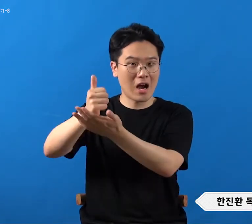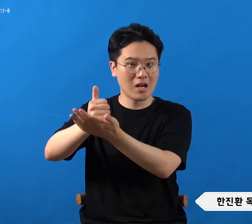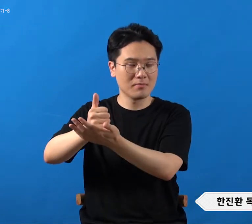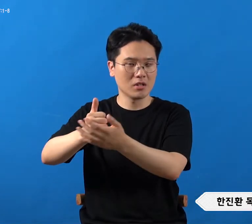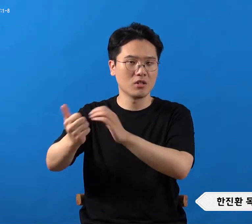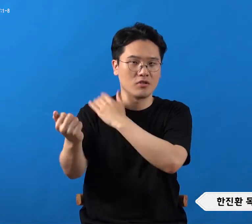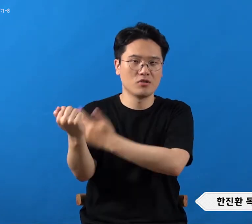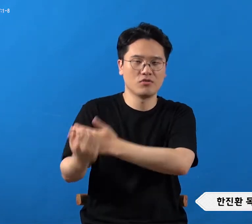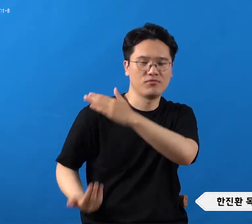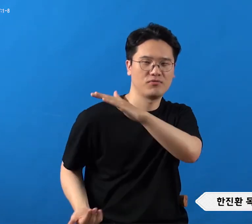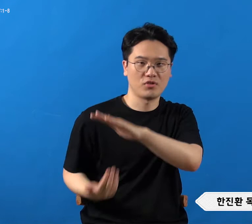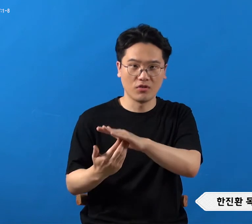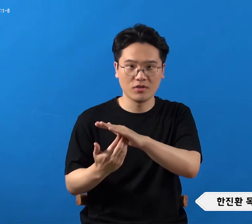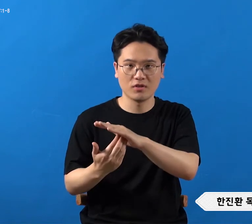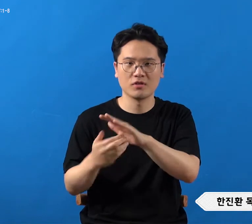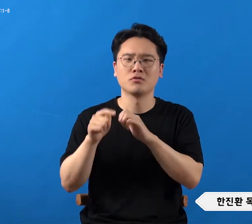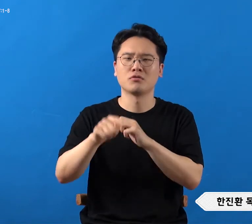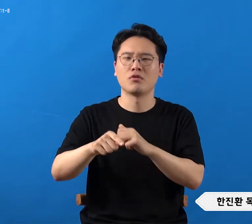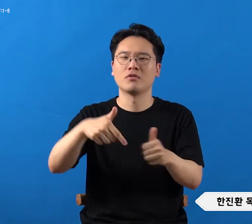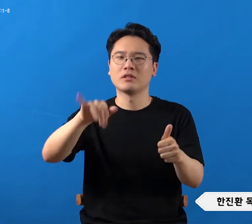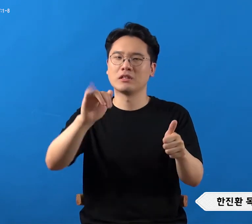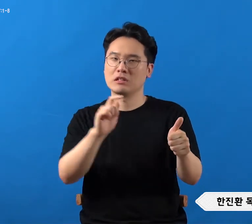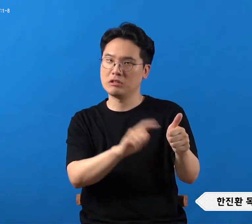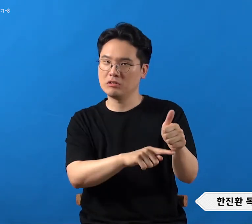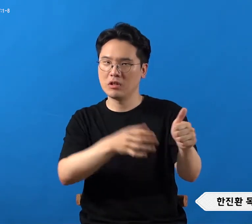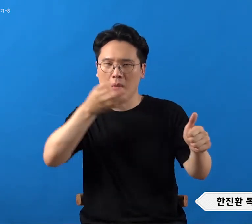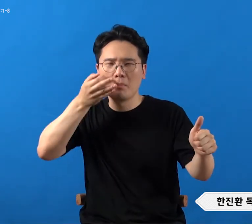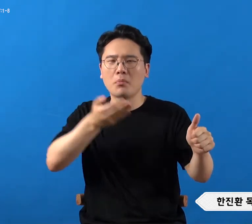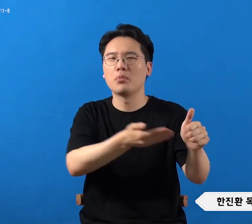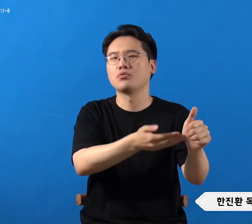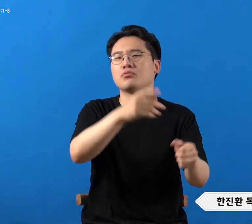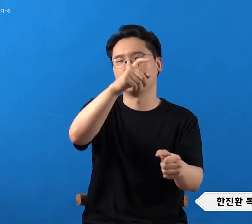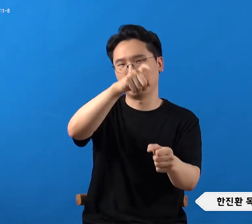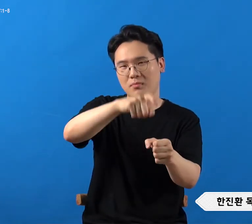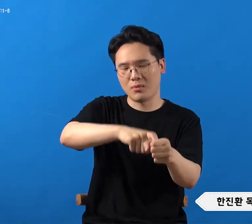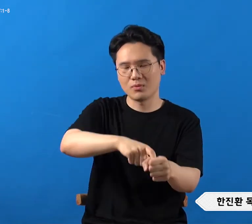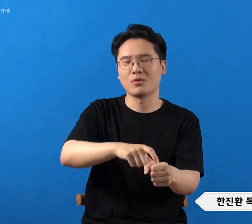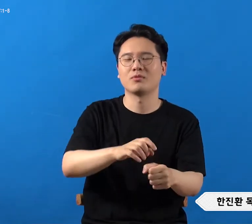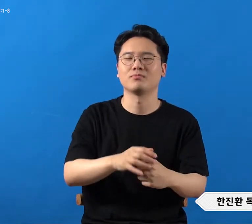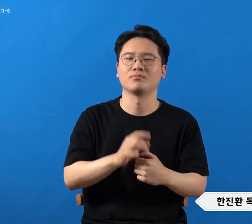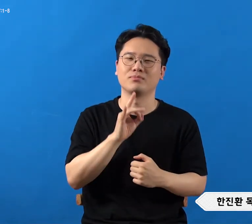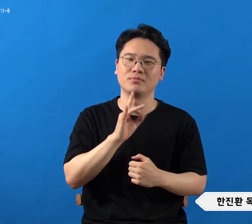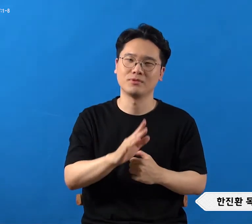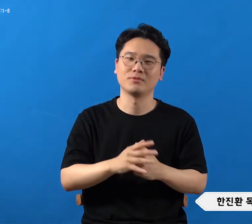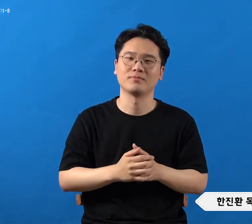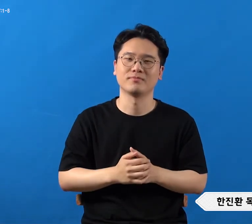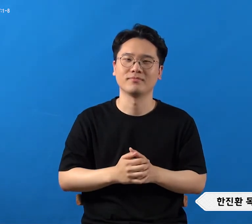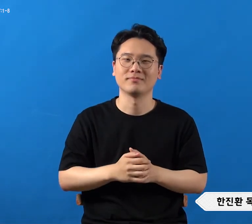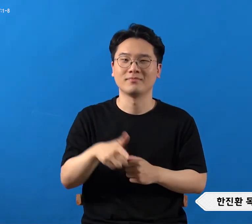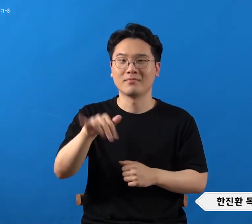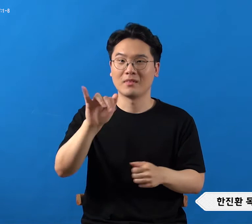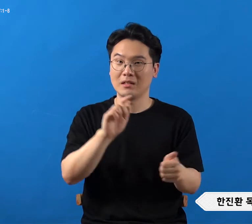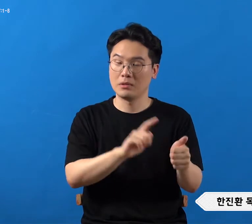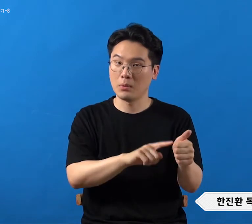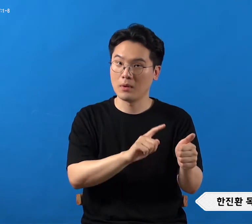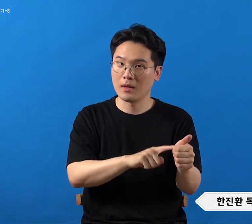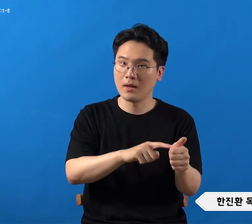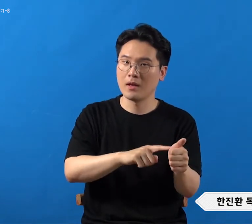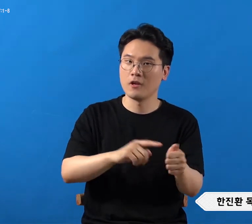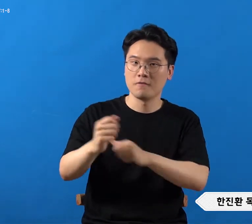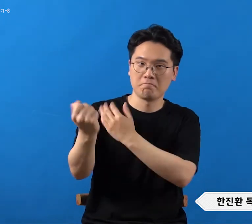하나님의 전능하심을 기드온에게 보여주기 위해서 하신 것일 뿐입니다. 기드온에게